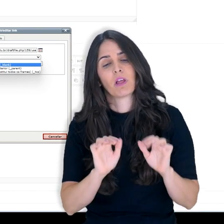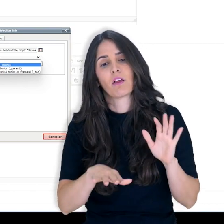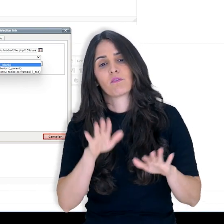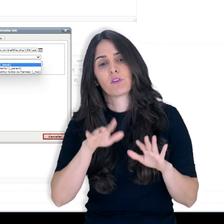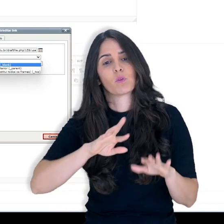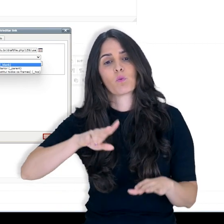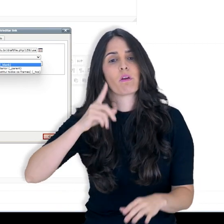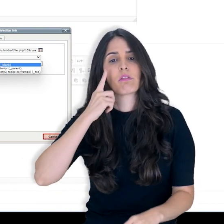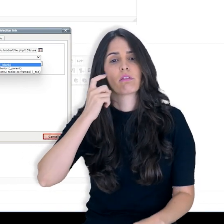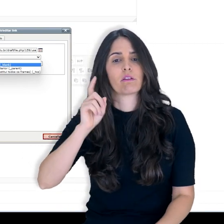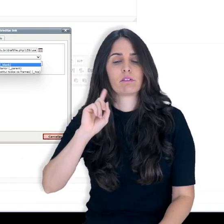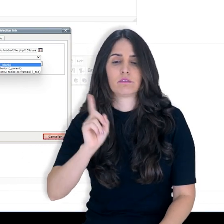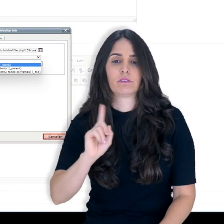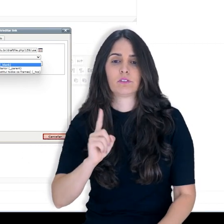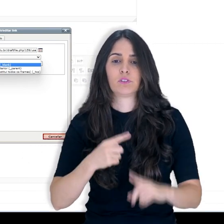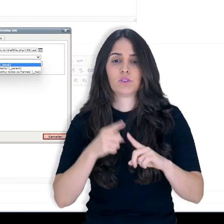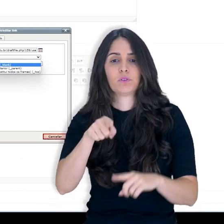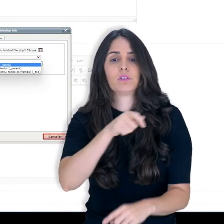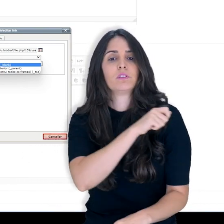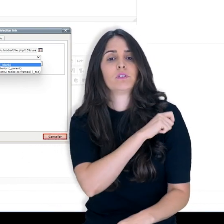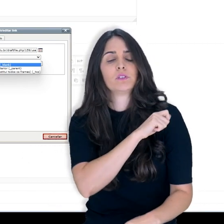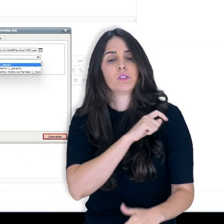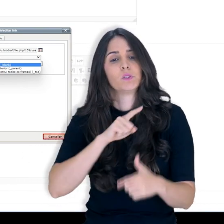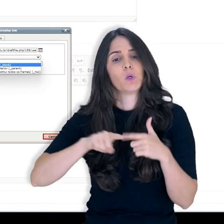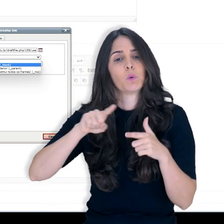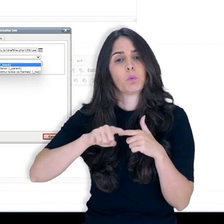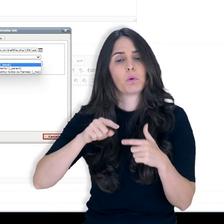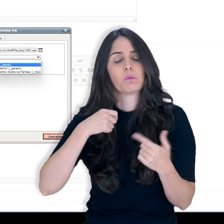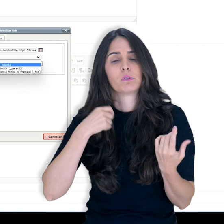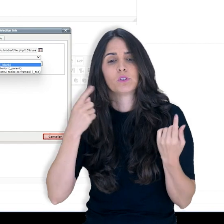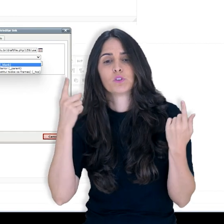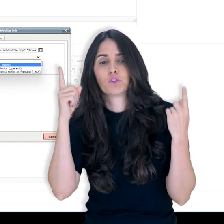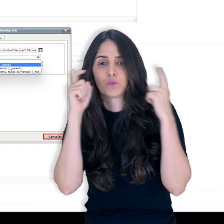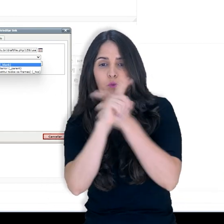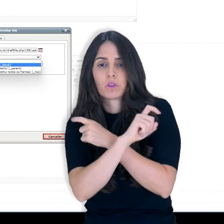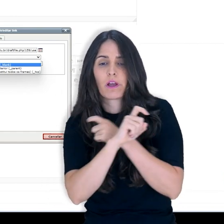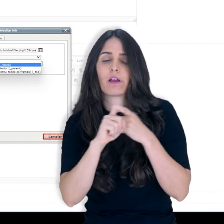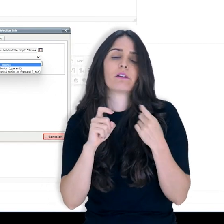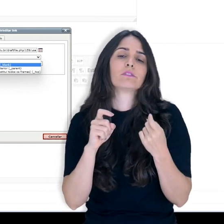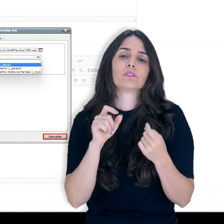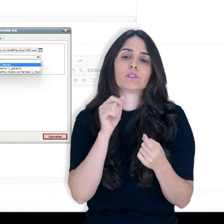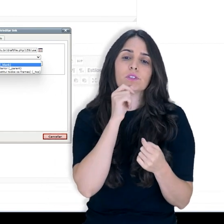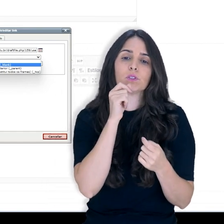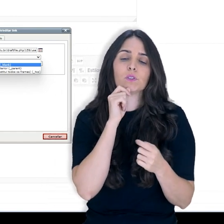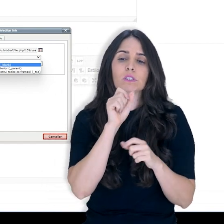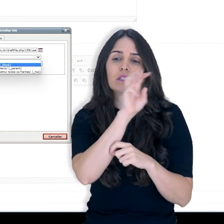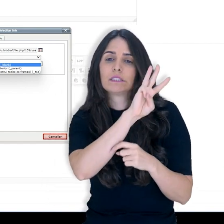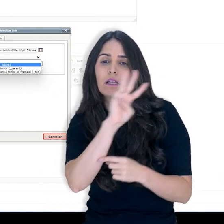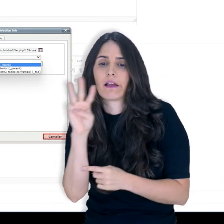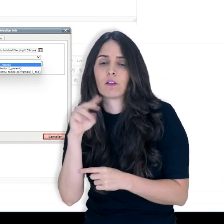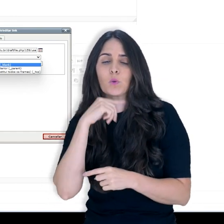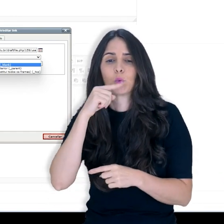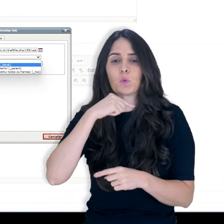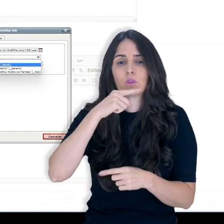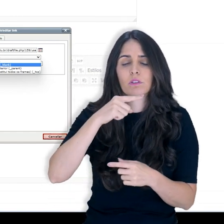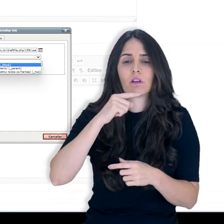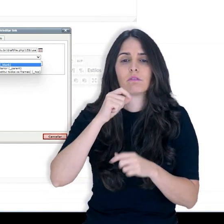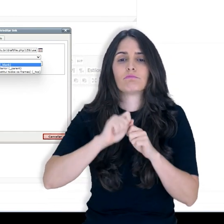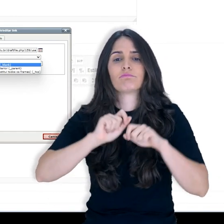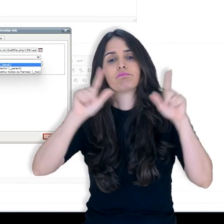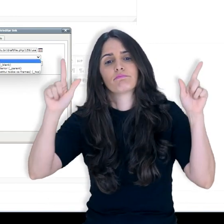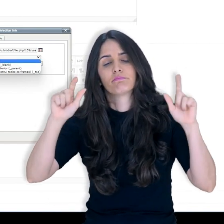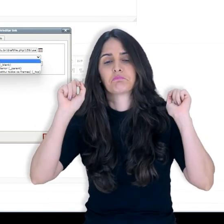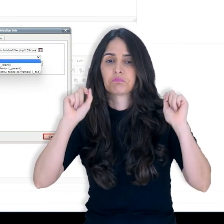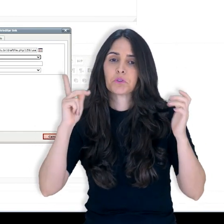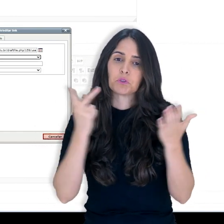não ser interessante porque às vezes o aluno tem problema com é bloqueios e no seu navegador e ele não consegue abrir